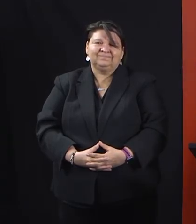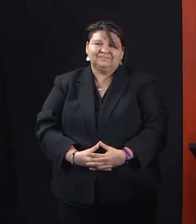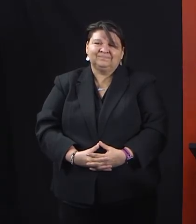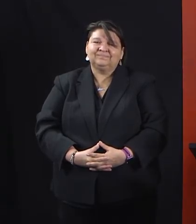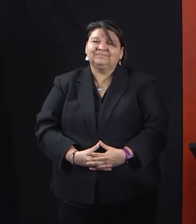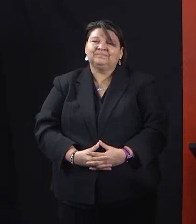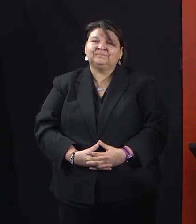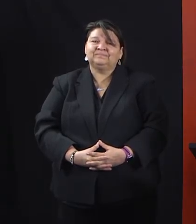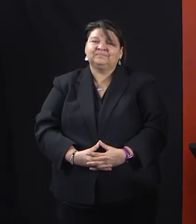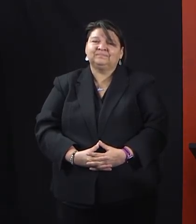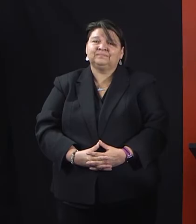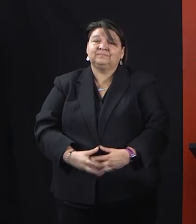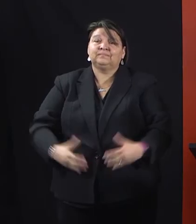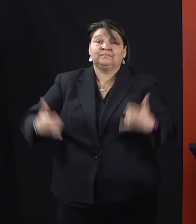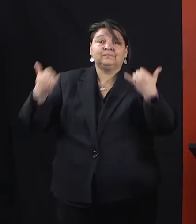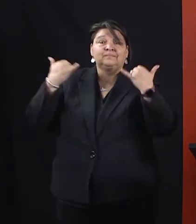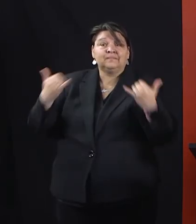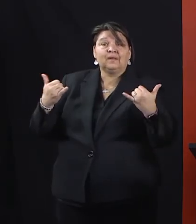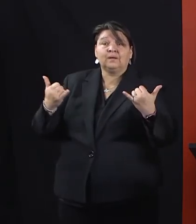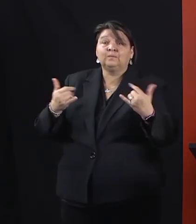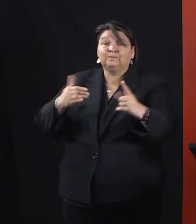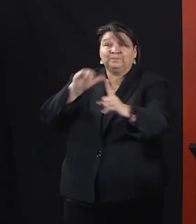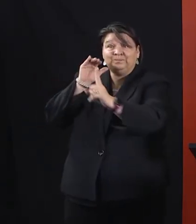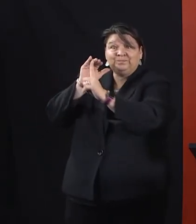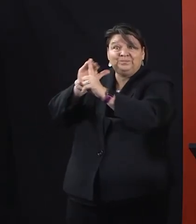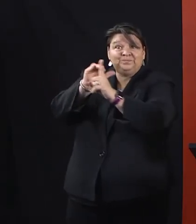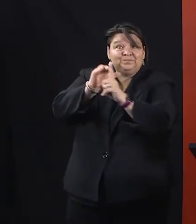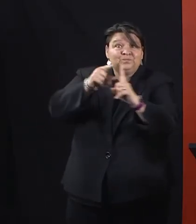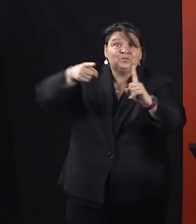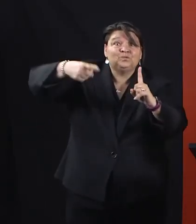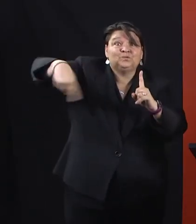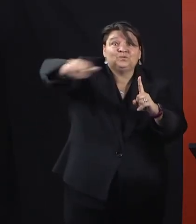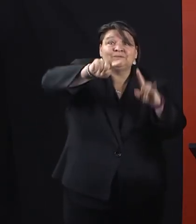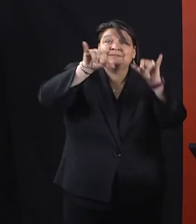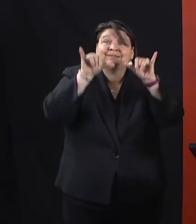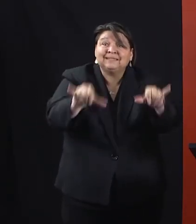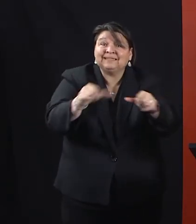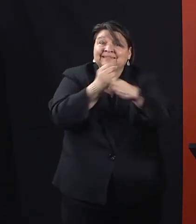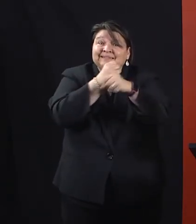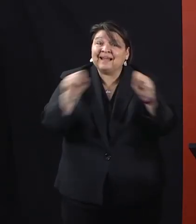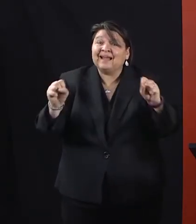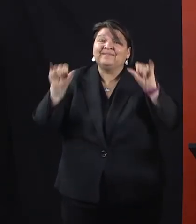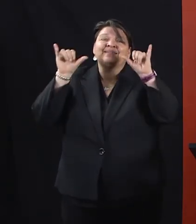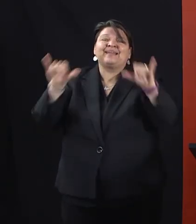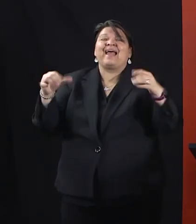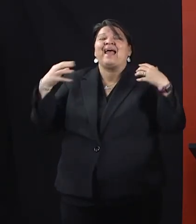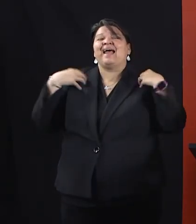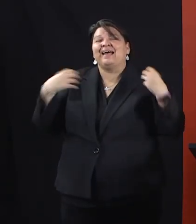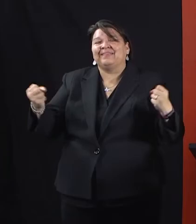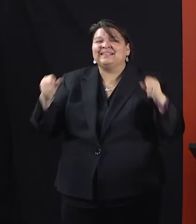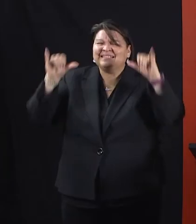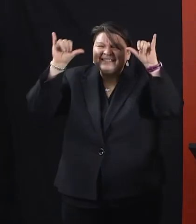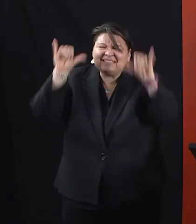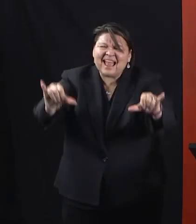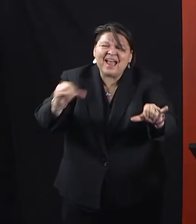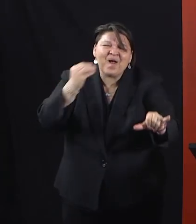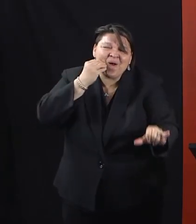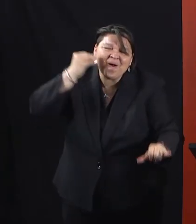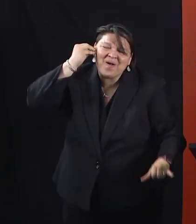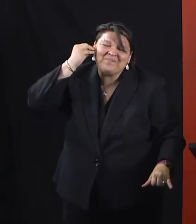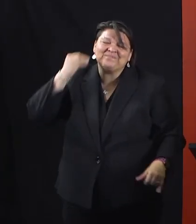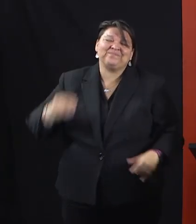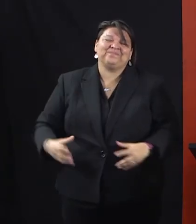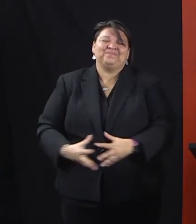let's remind them again. Okay. Y'all stay safe, y'all stay healthy, and y'all stay home. Y en las palabras únicas